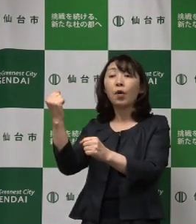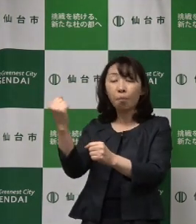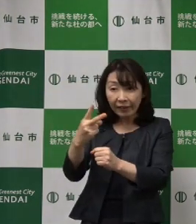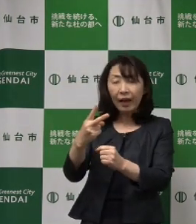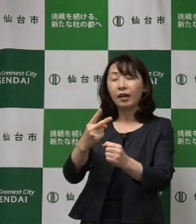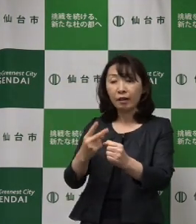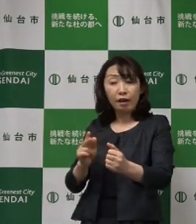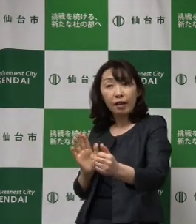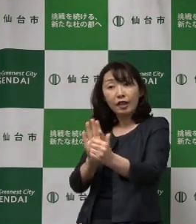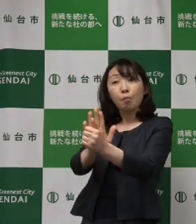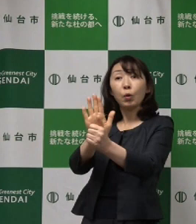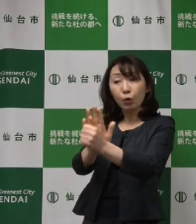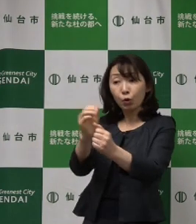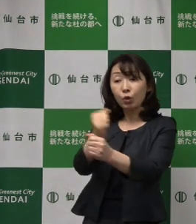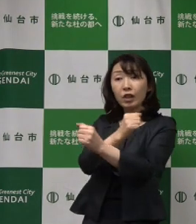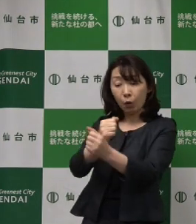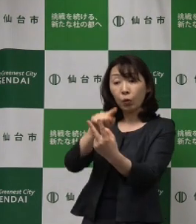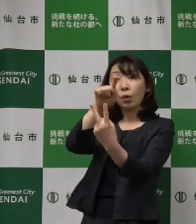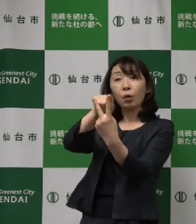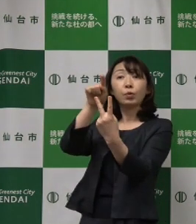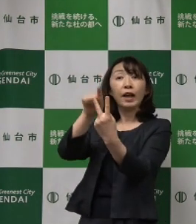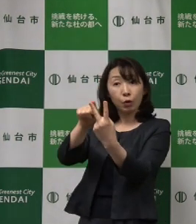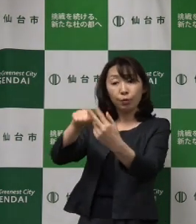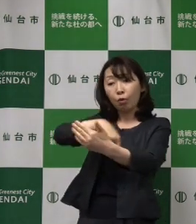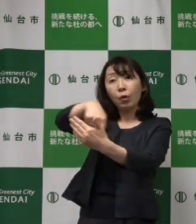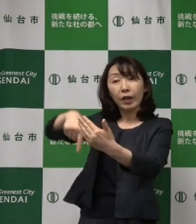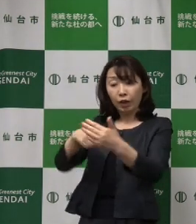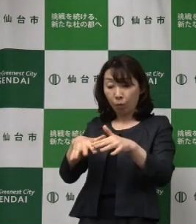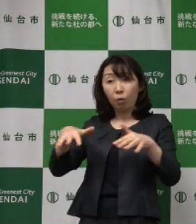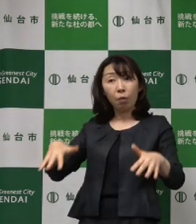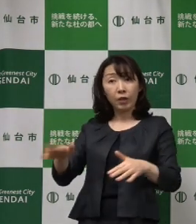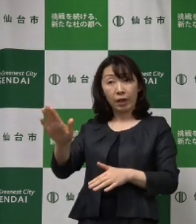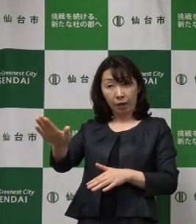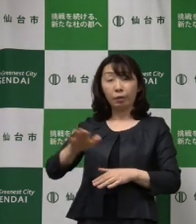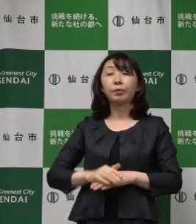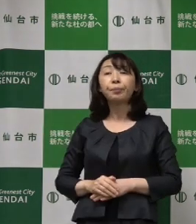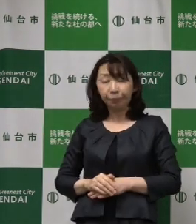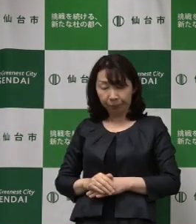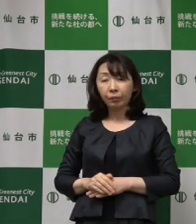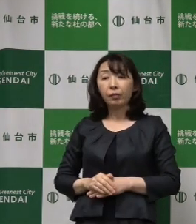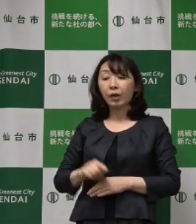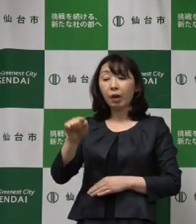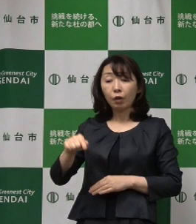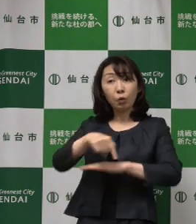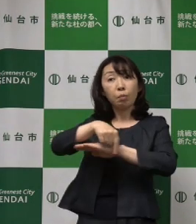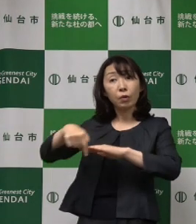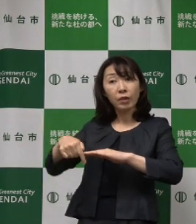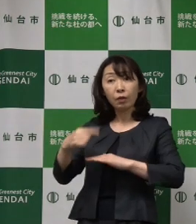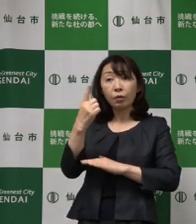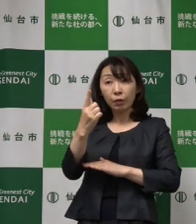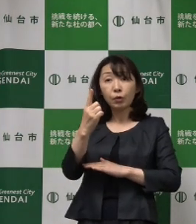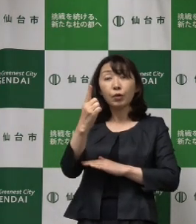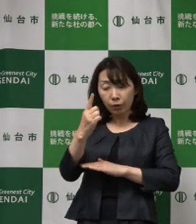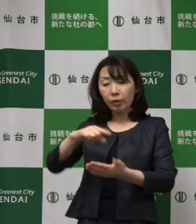づくりパートナーサポートの2つの柱で構成をいたします。このプロジェクトの一つとして地